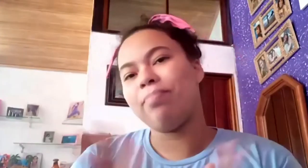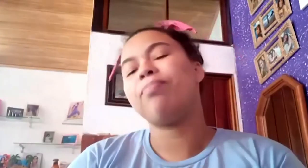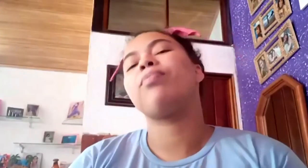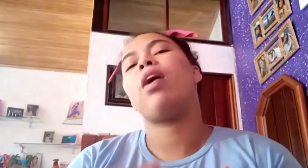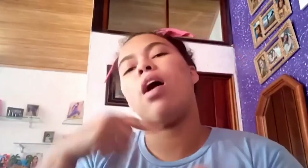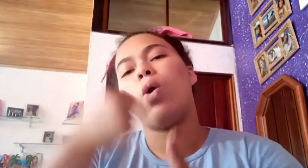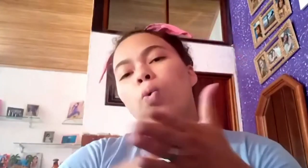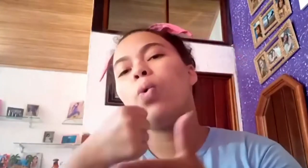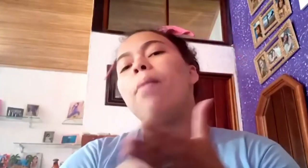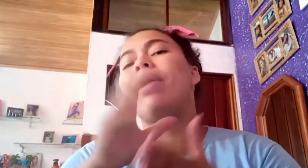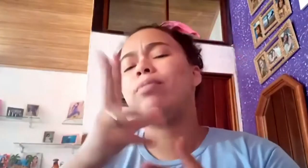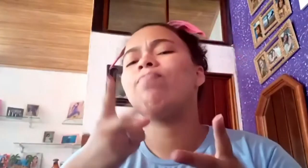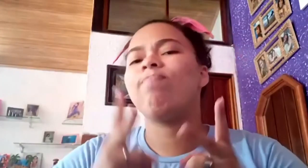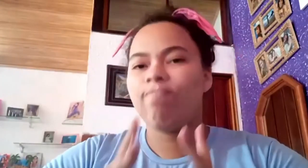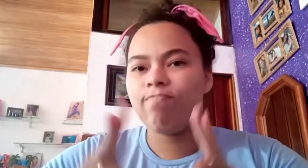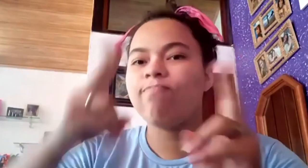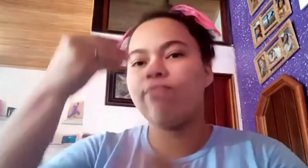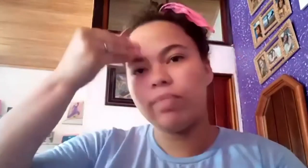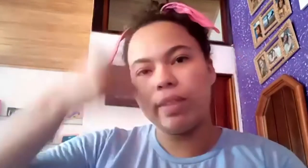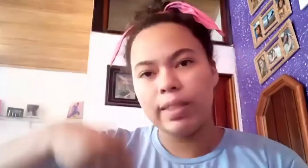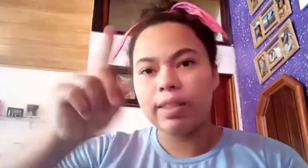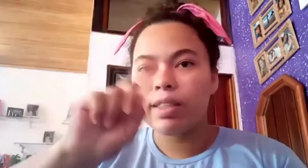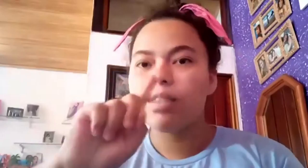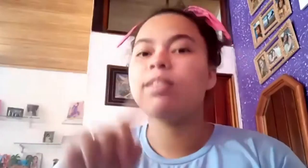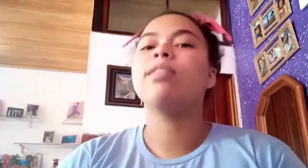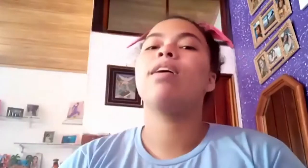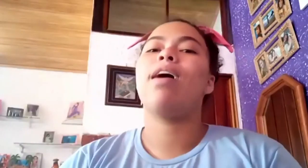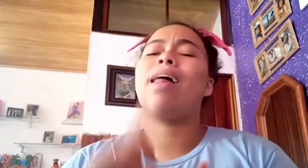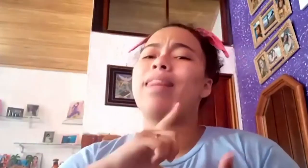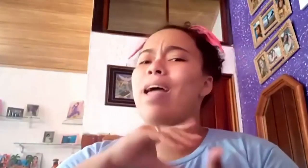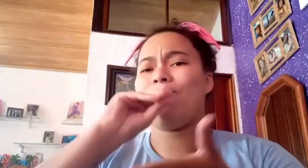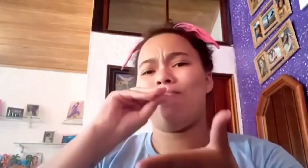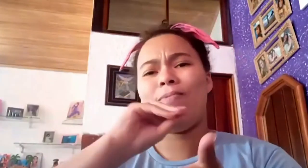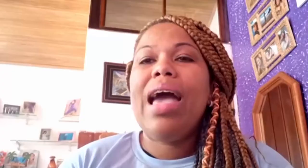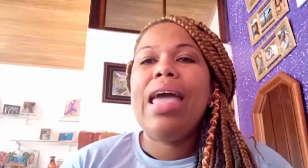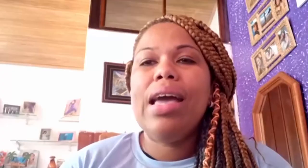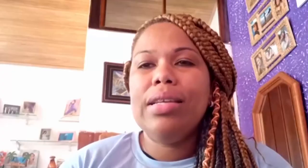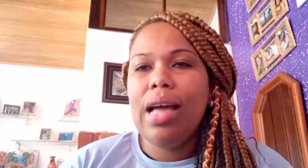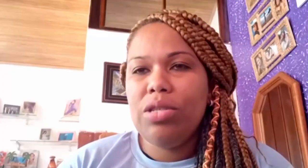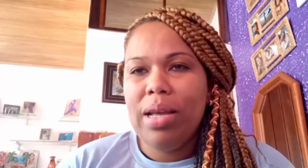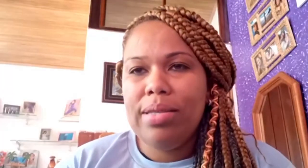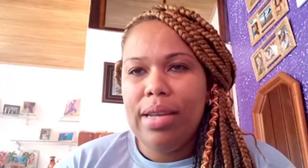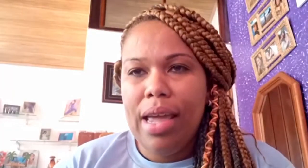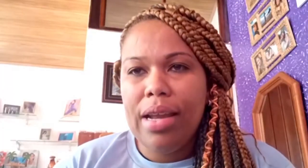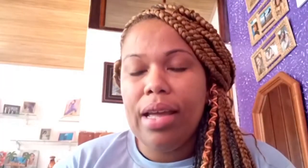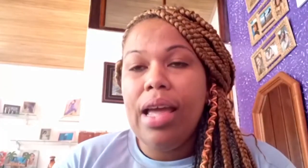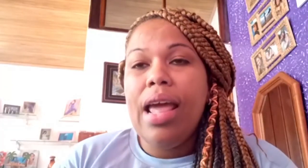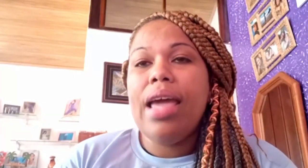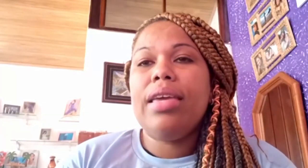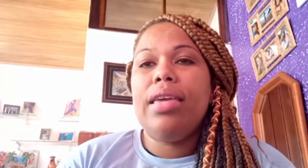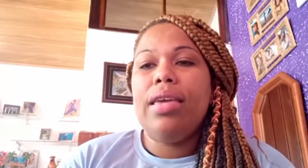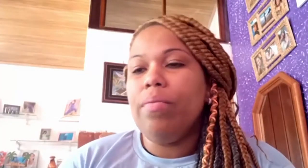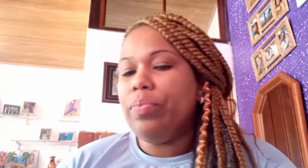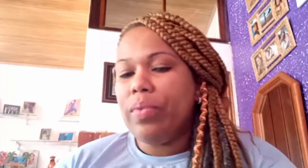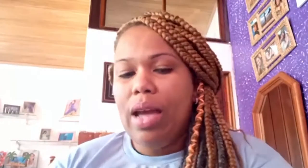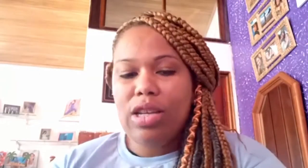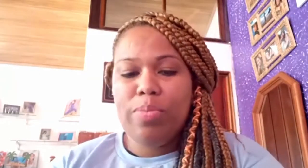estamos lutando e não vamos desistir. A realidade brasileira é que as